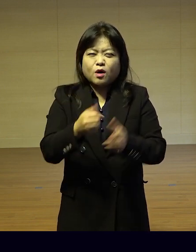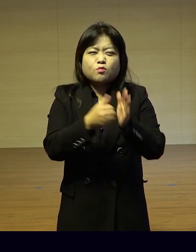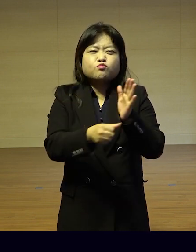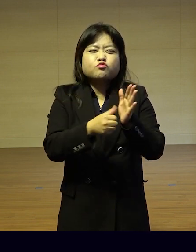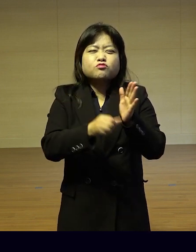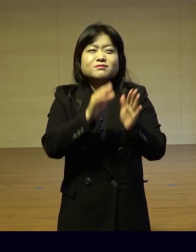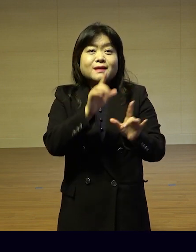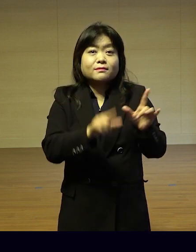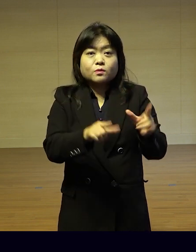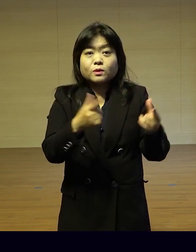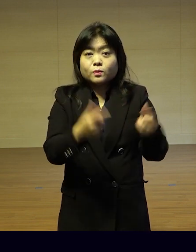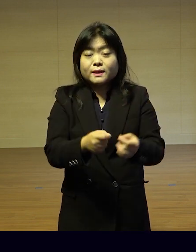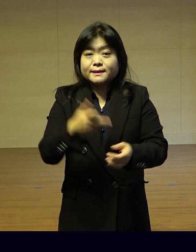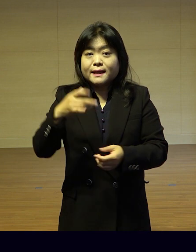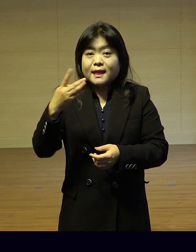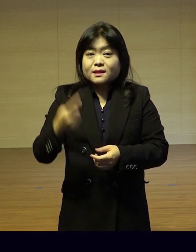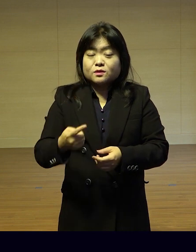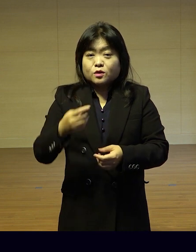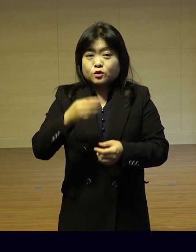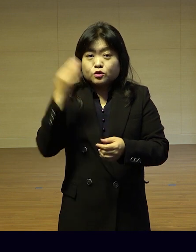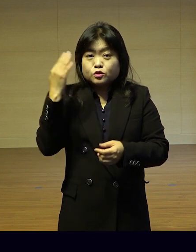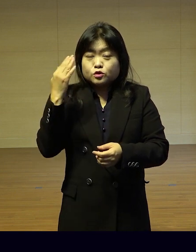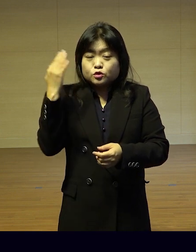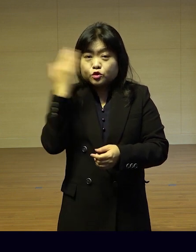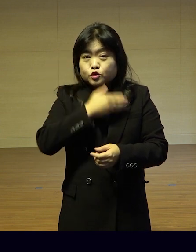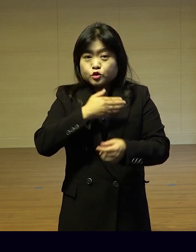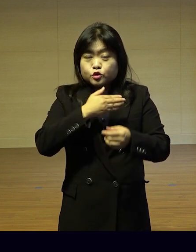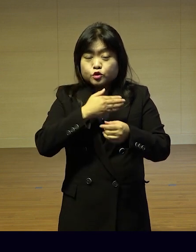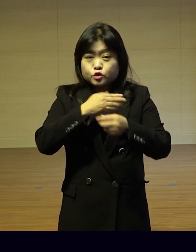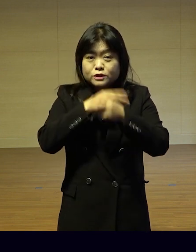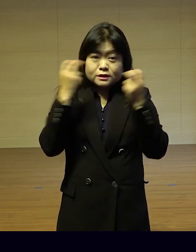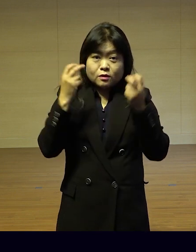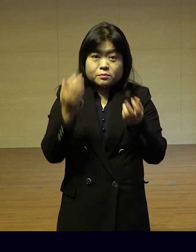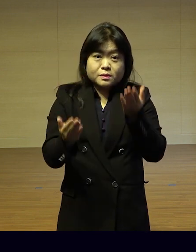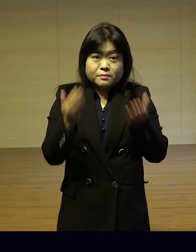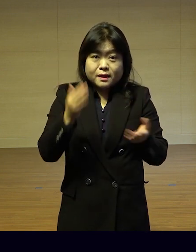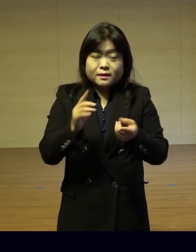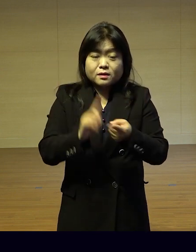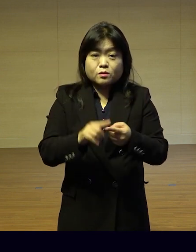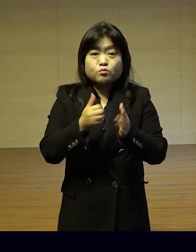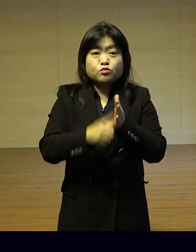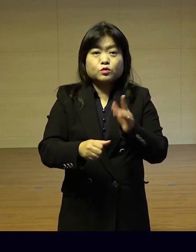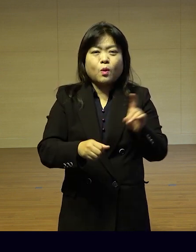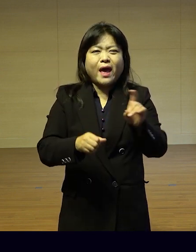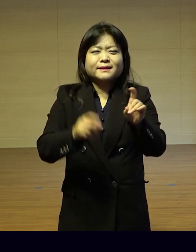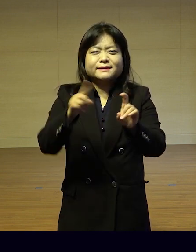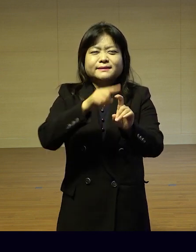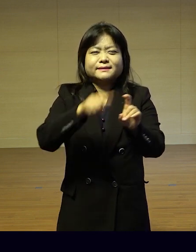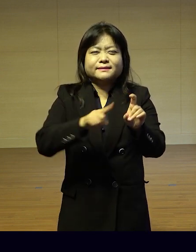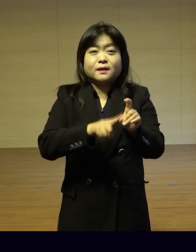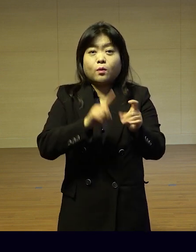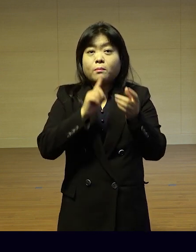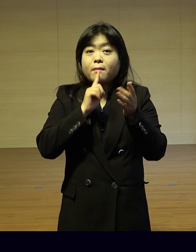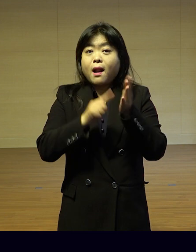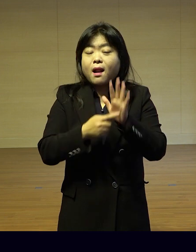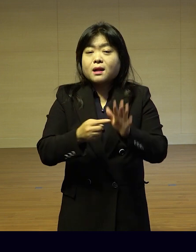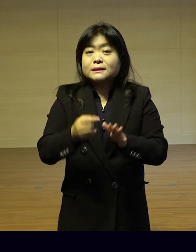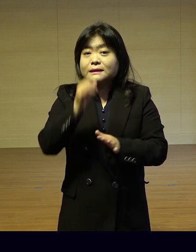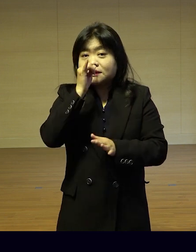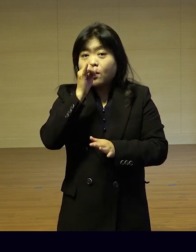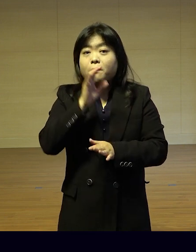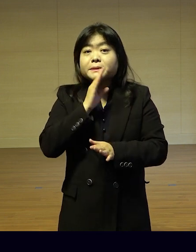똑같죠. 칸트도 순수 이성 비판에서 물 자체를 X라고 표현을 하면서 존재하기는 하지만은 알 수가